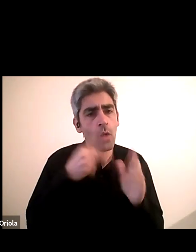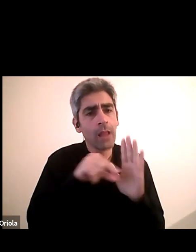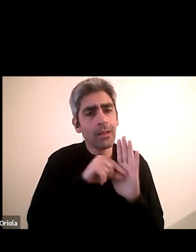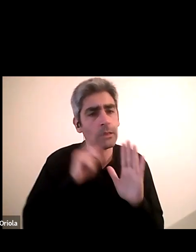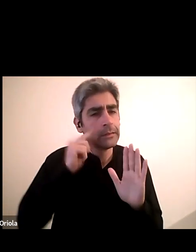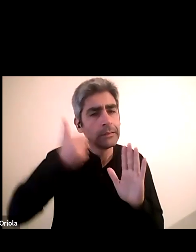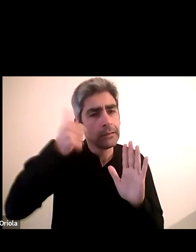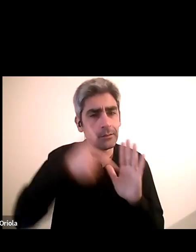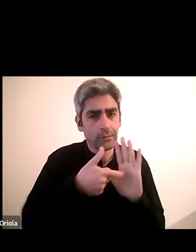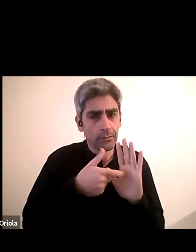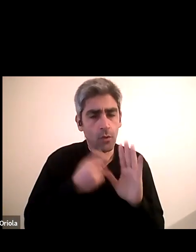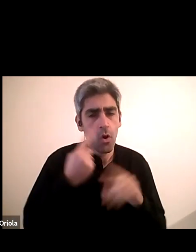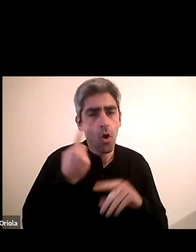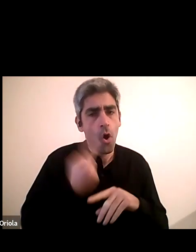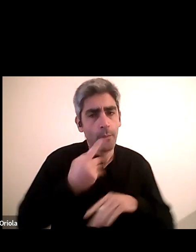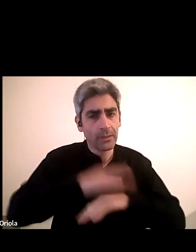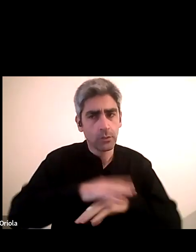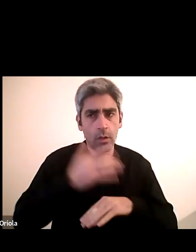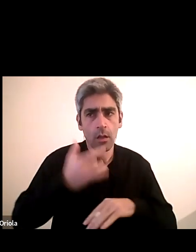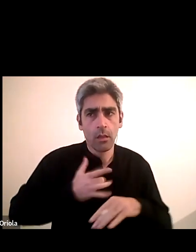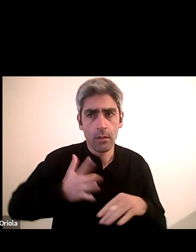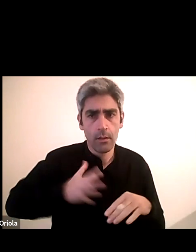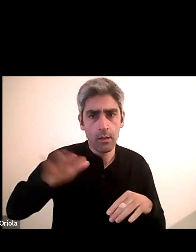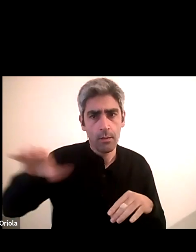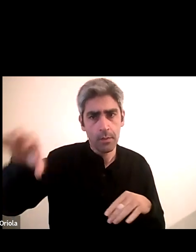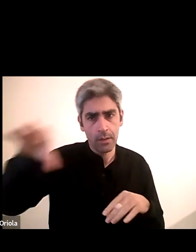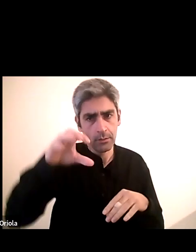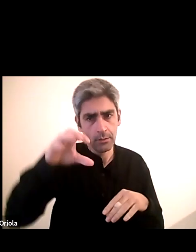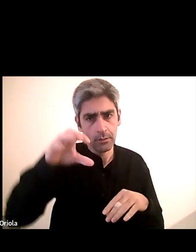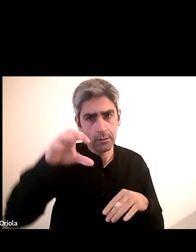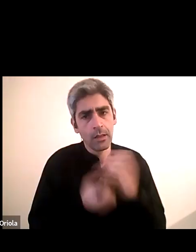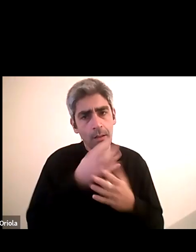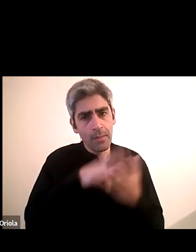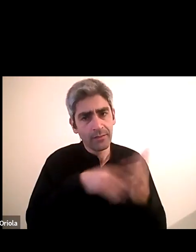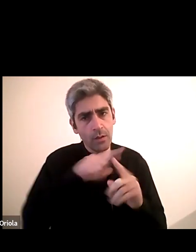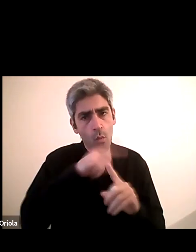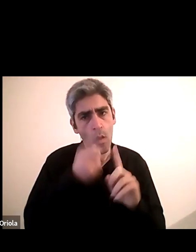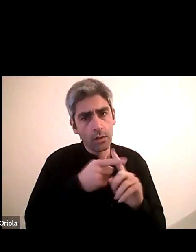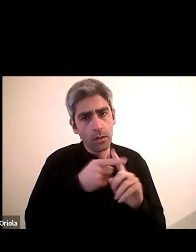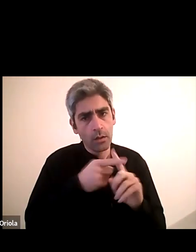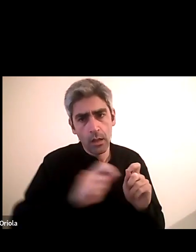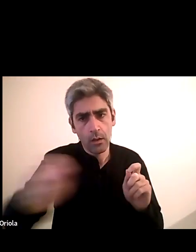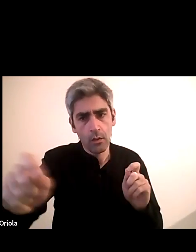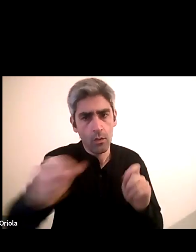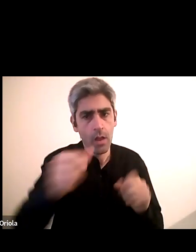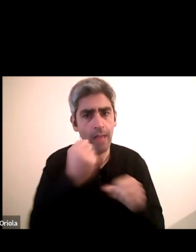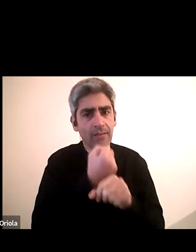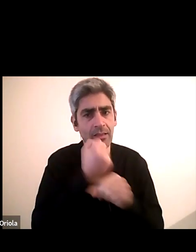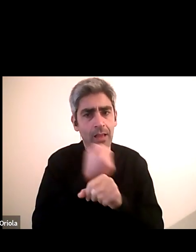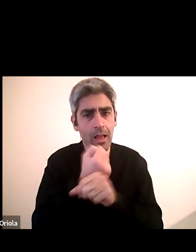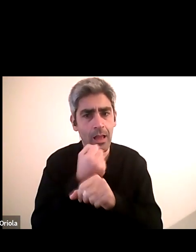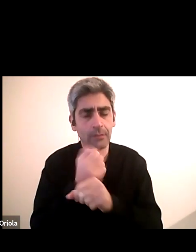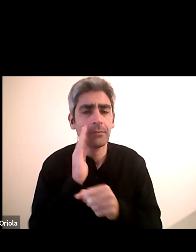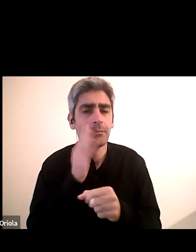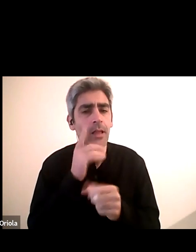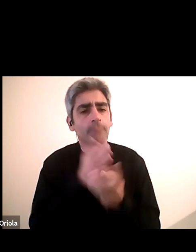uma das várias obrigações do empregador, que é a criação de uma planificação anual de atividades em função das